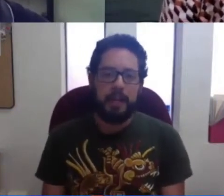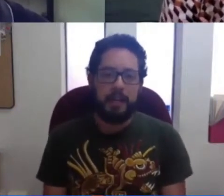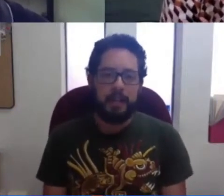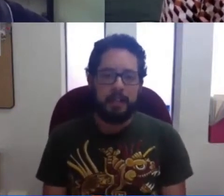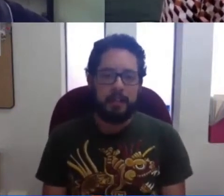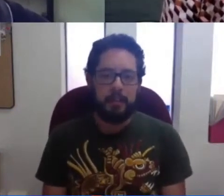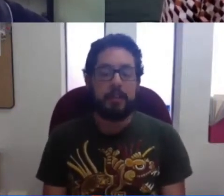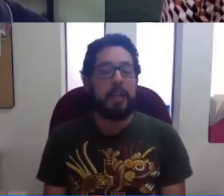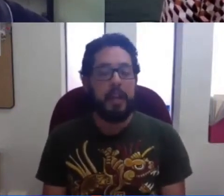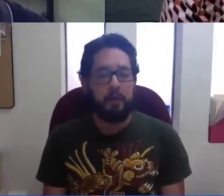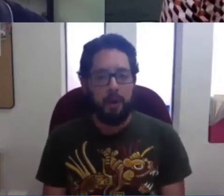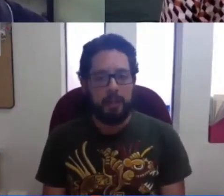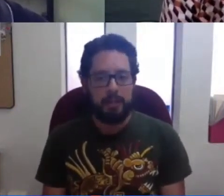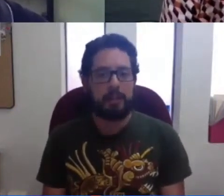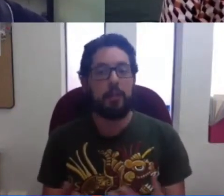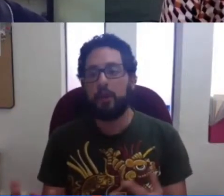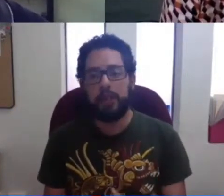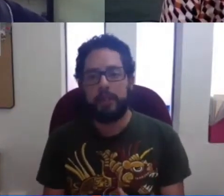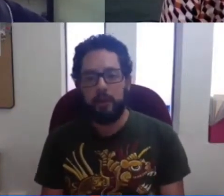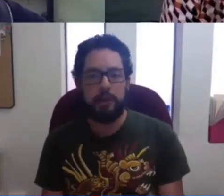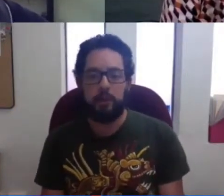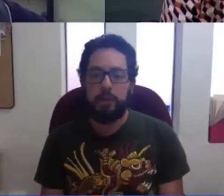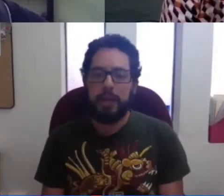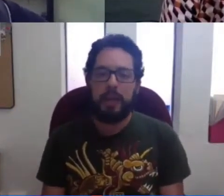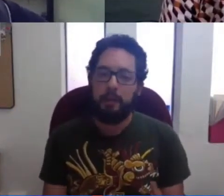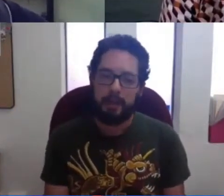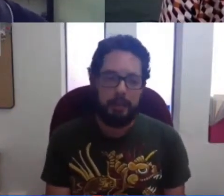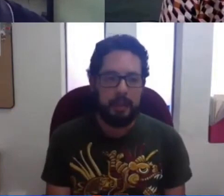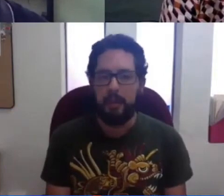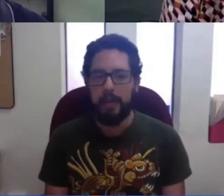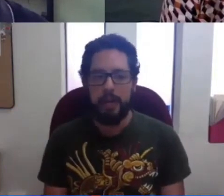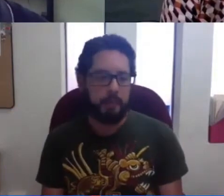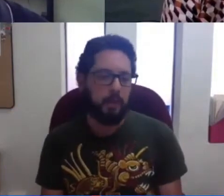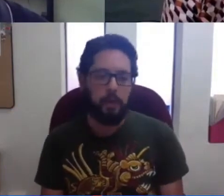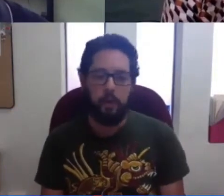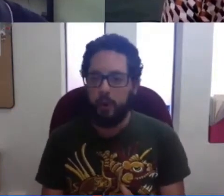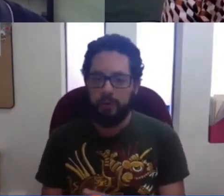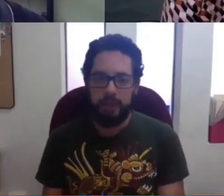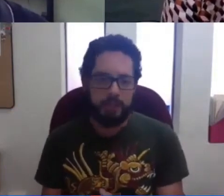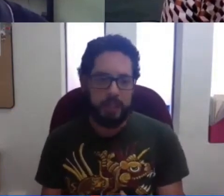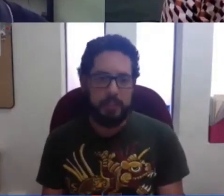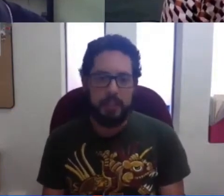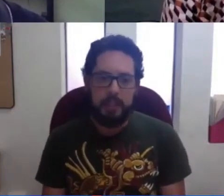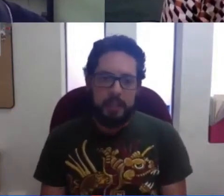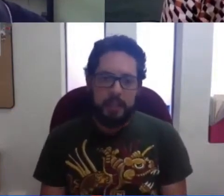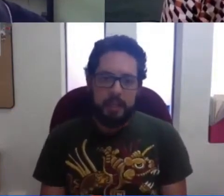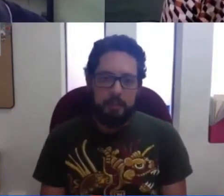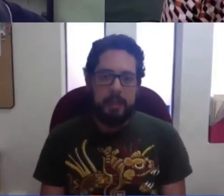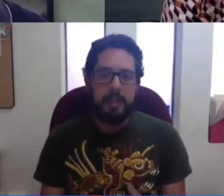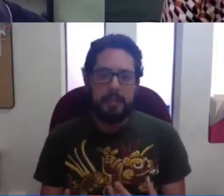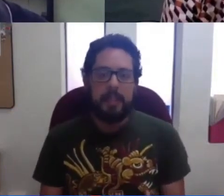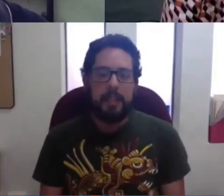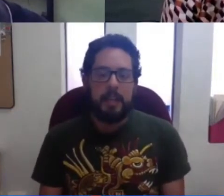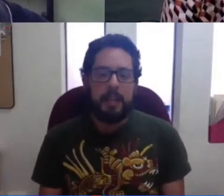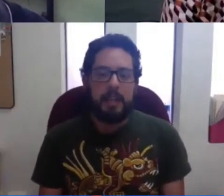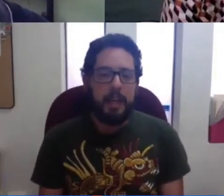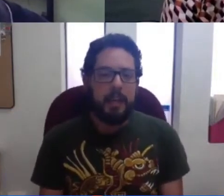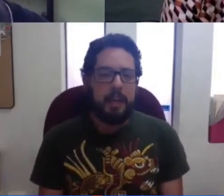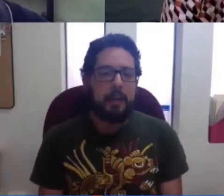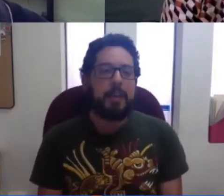suman estas dos lenguas, yo lo sé, digo, se suma la matemática con el español o con el francés, depende,